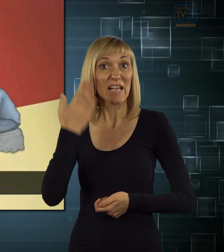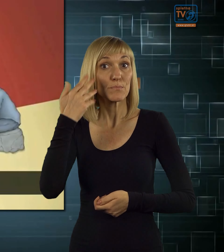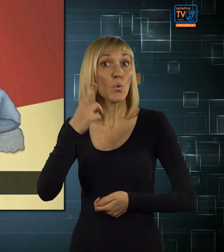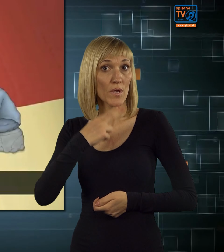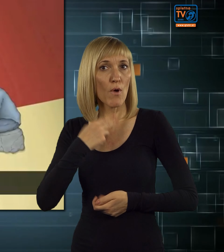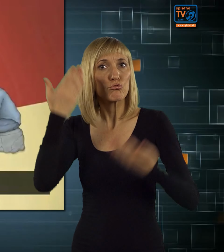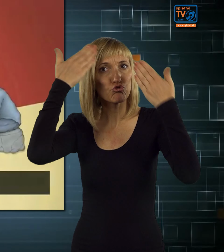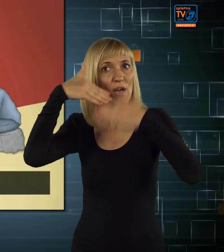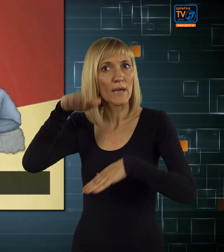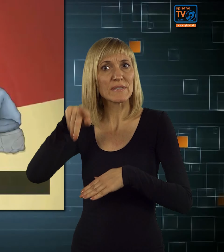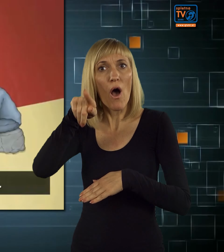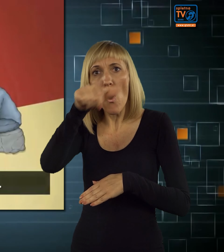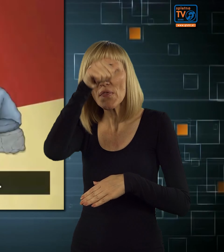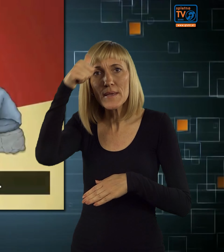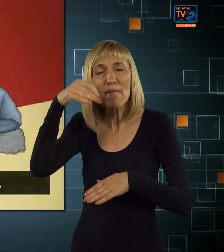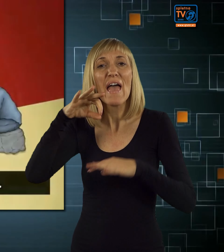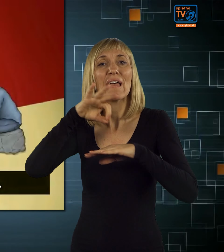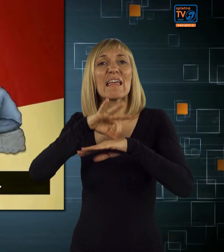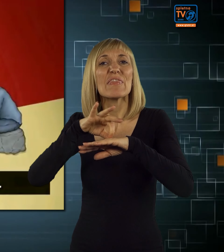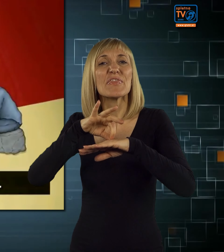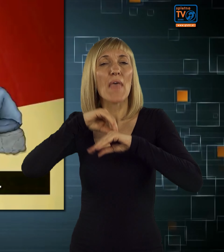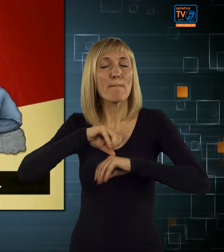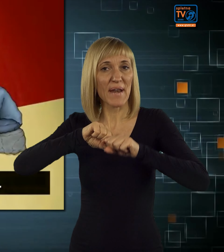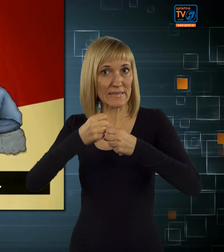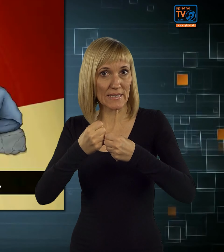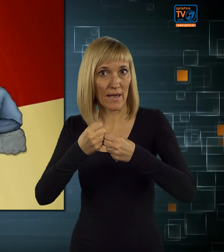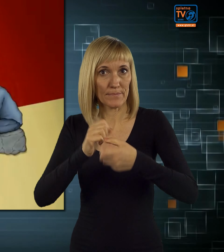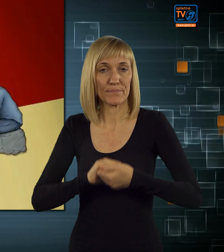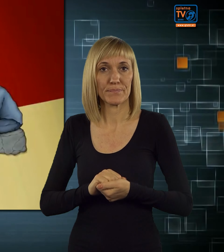I had a black dog. His name was depression.